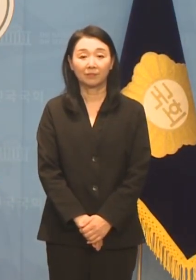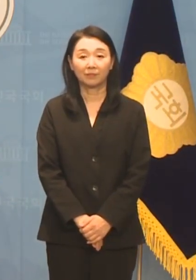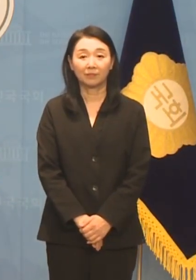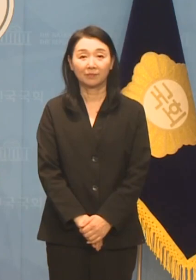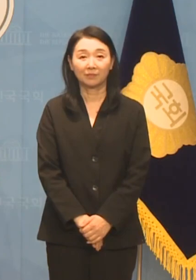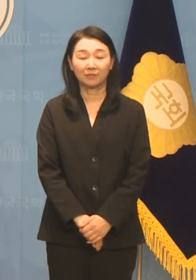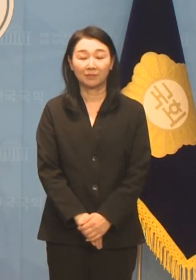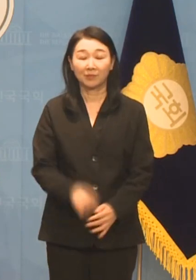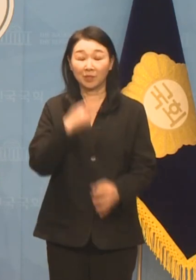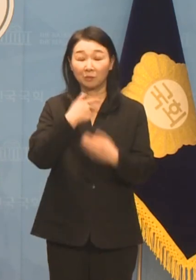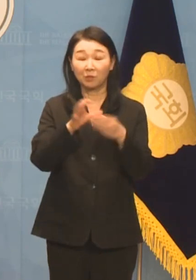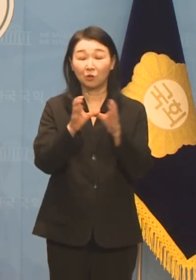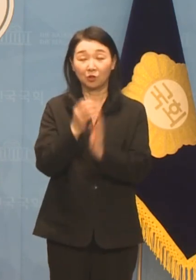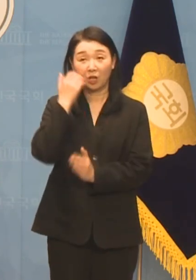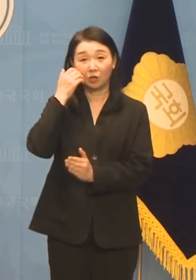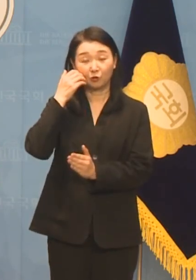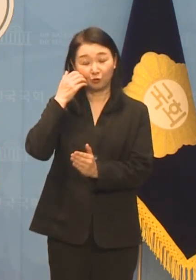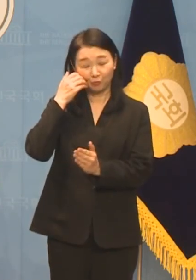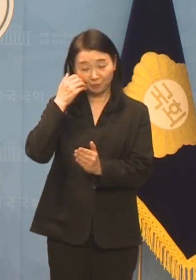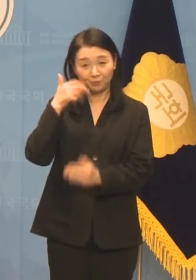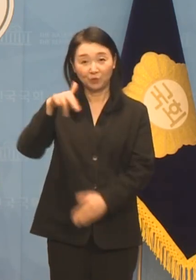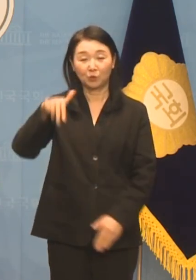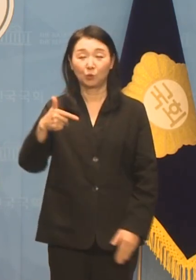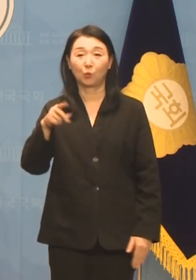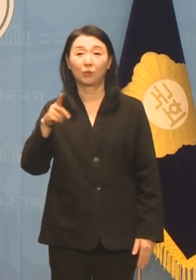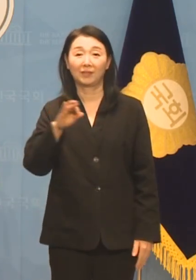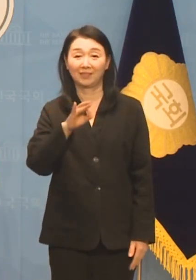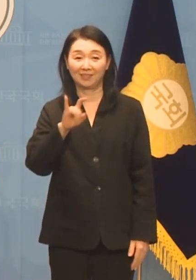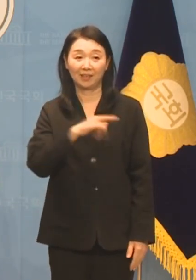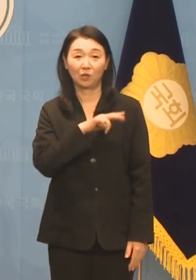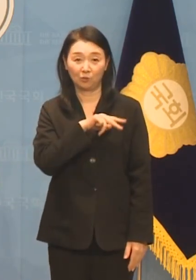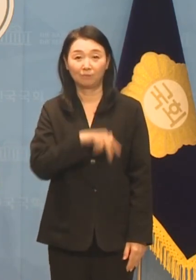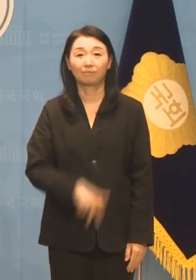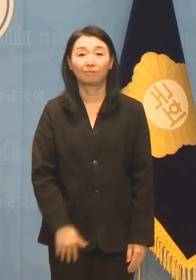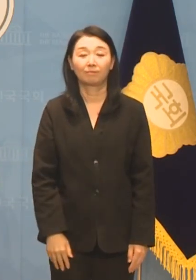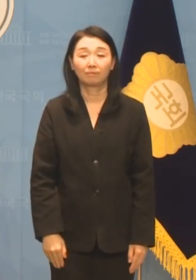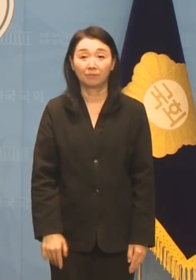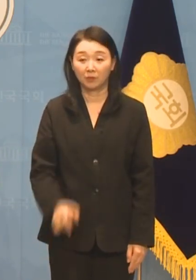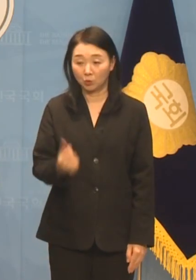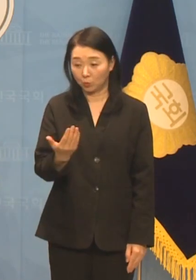예, 더불어민주당 수석대변인 조승래 의원입니다. 방금 전에